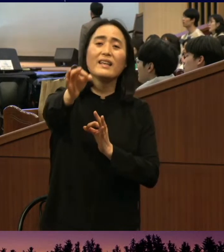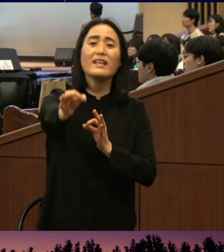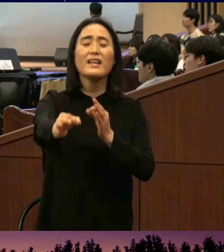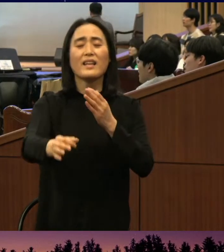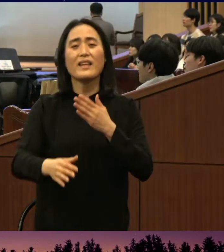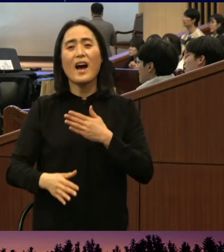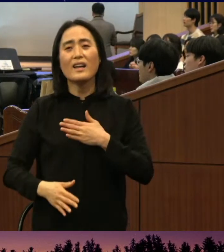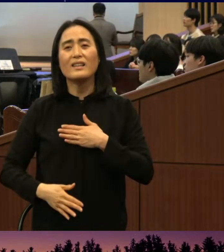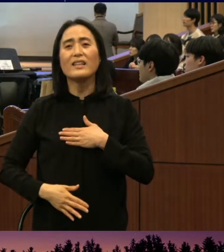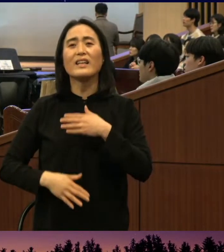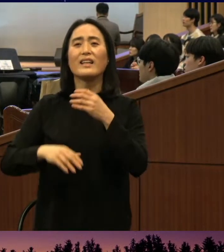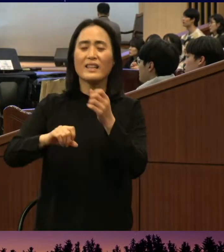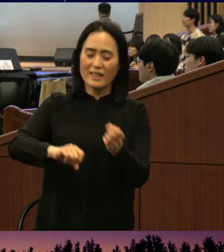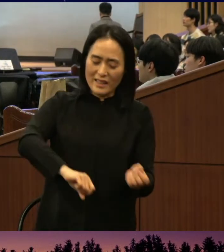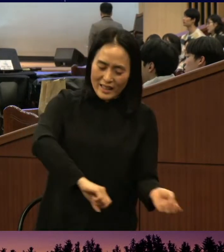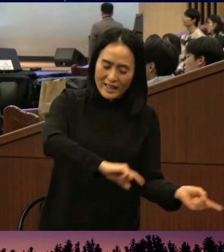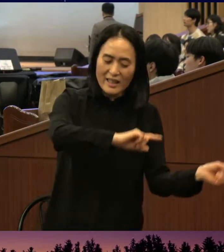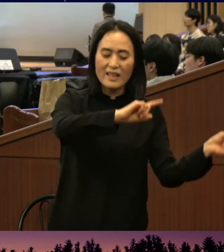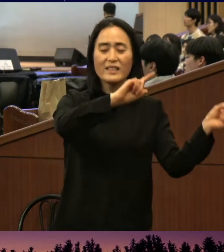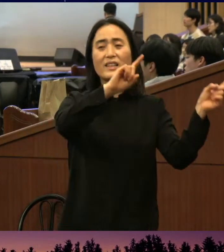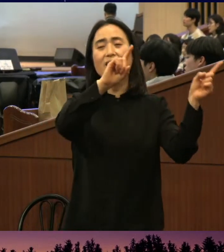영원히 나를